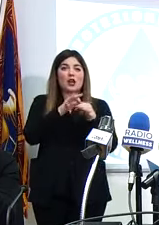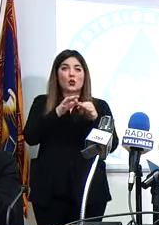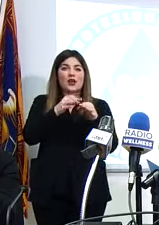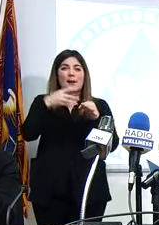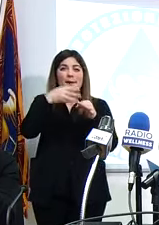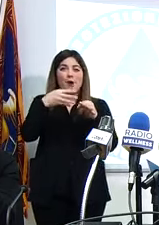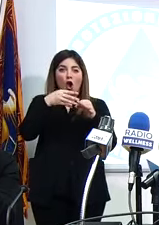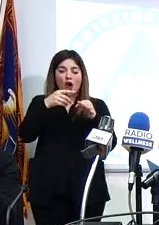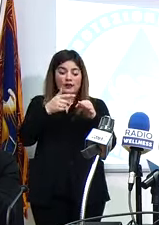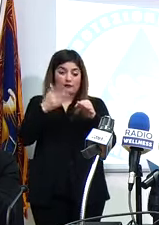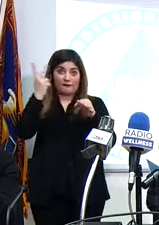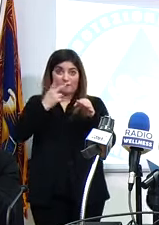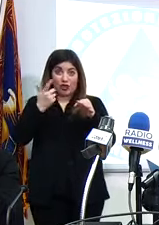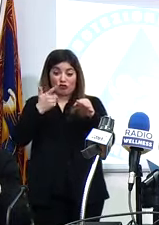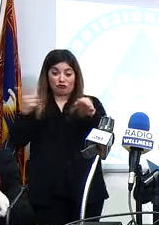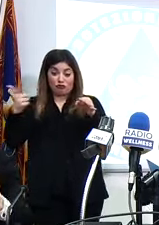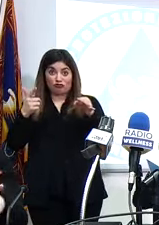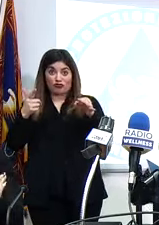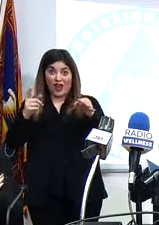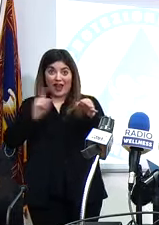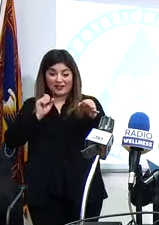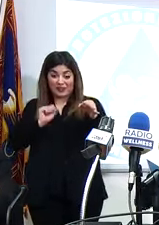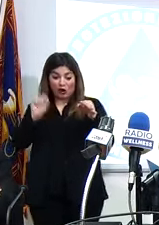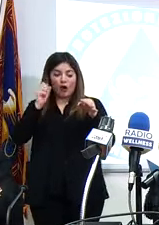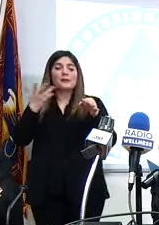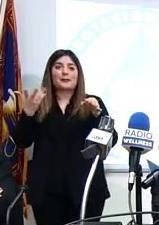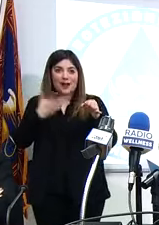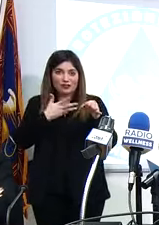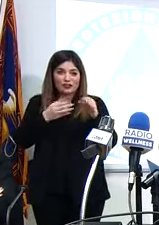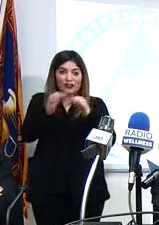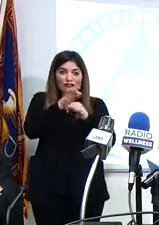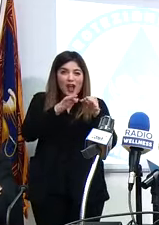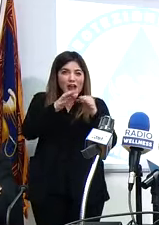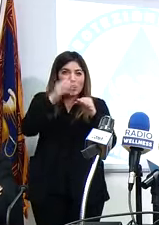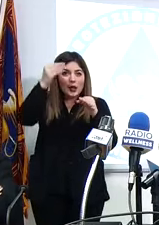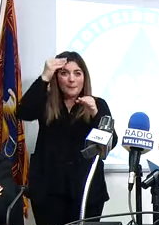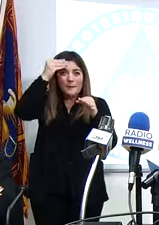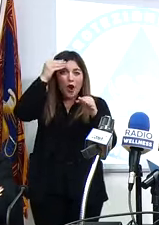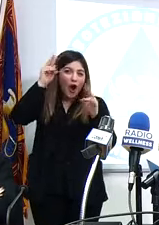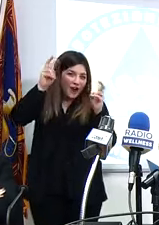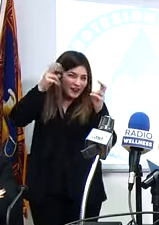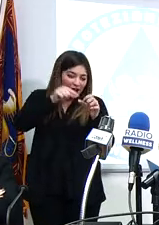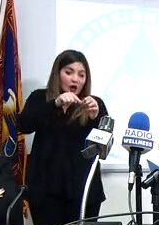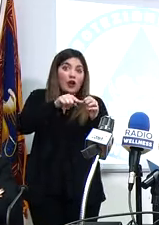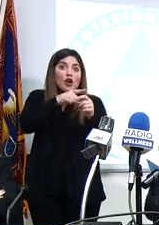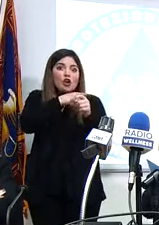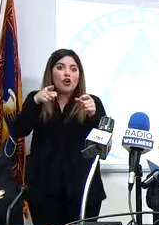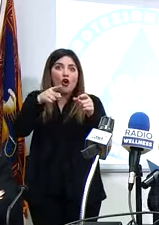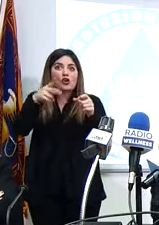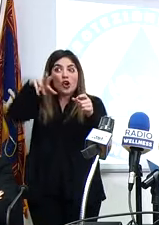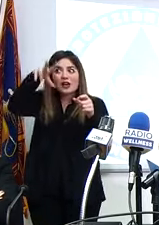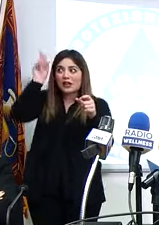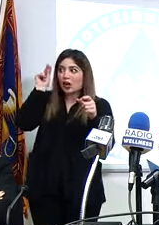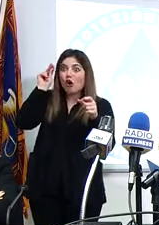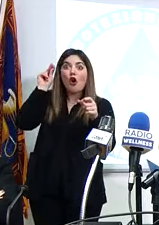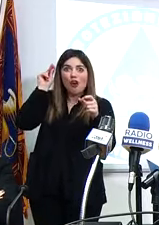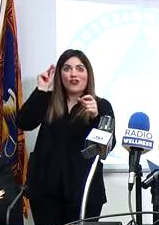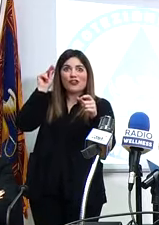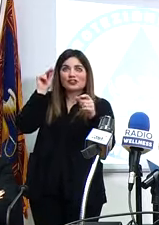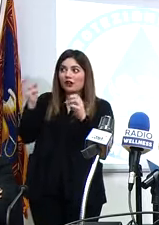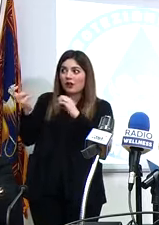sono gli anticorpi, però circolano nel nostro sangue cellule che riconoscono l'antigene e poi producono gli